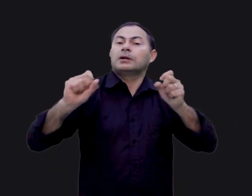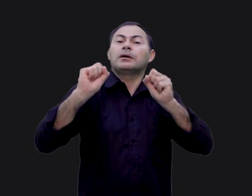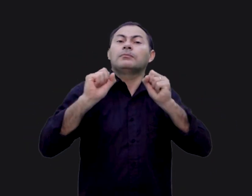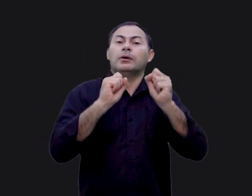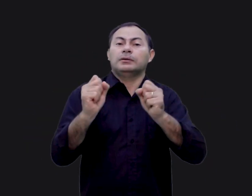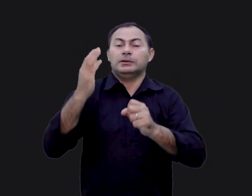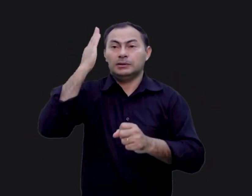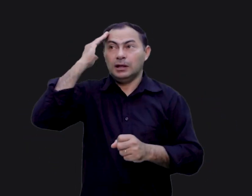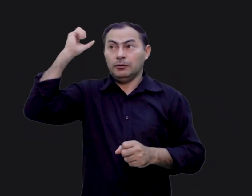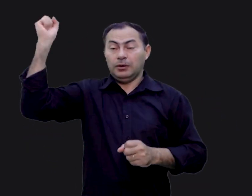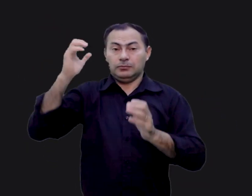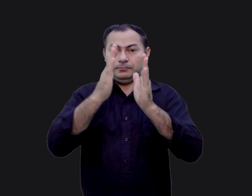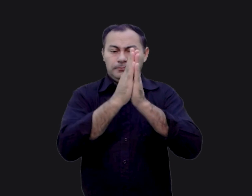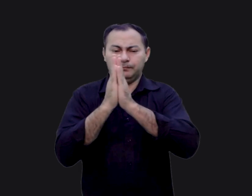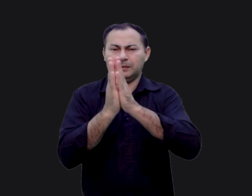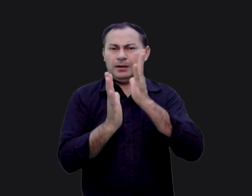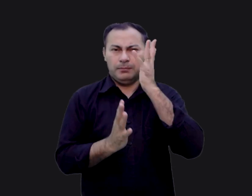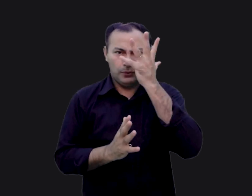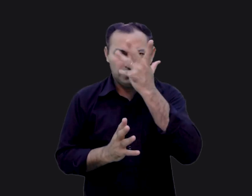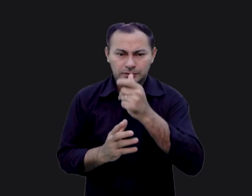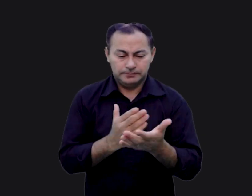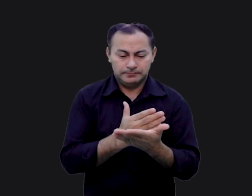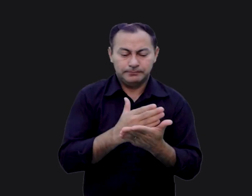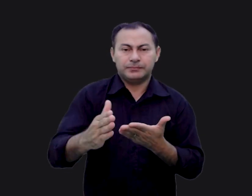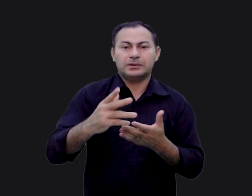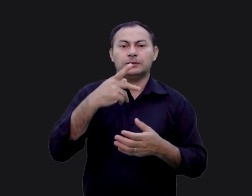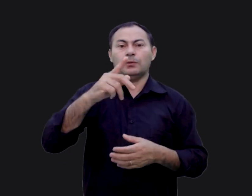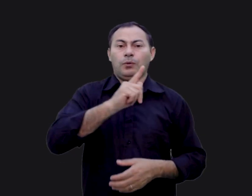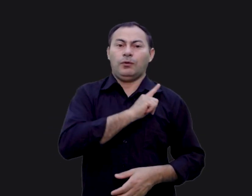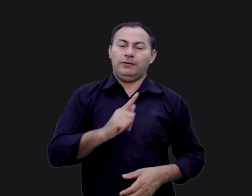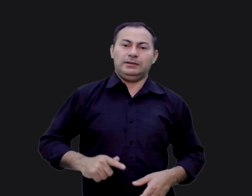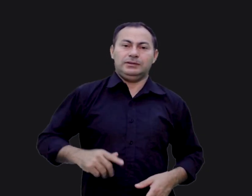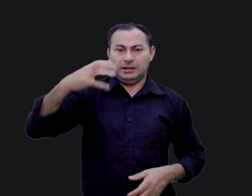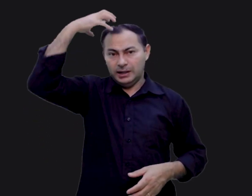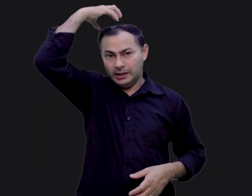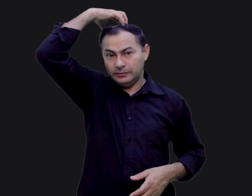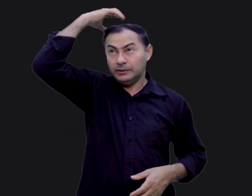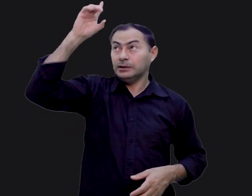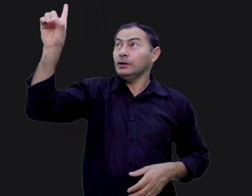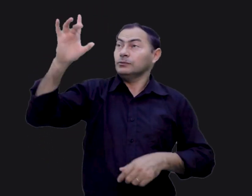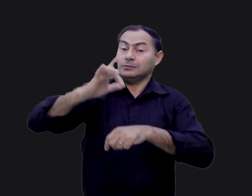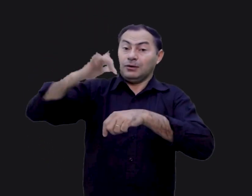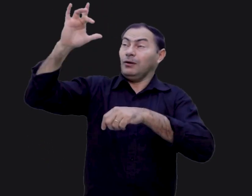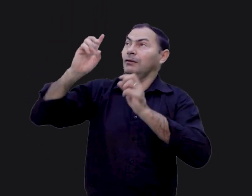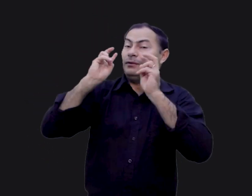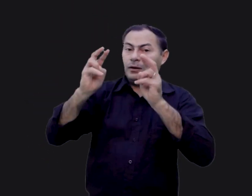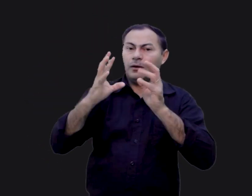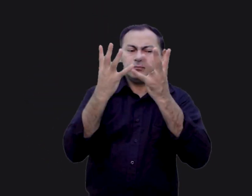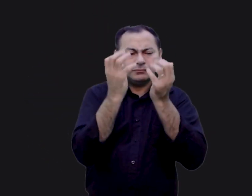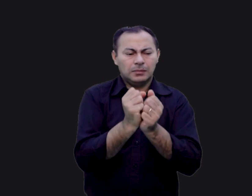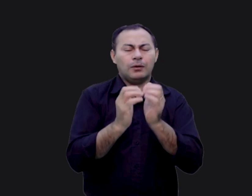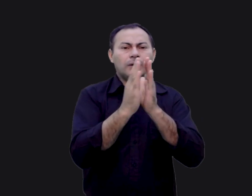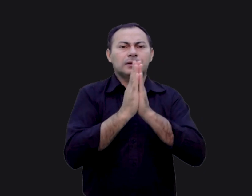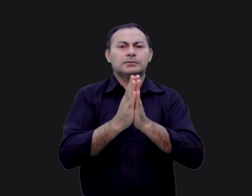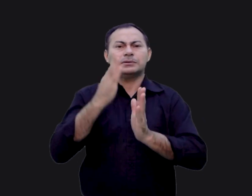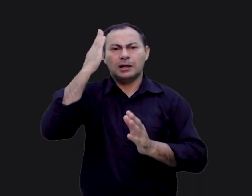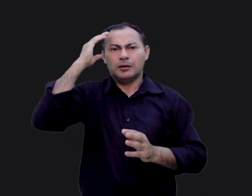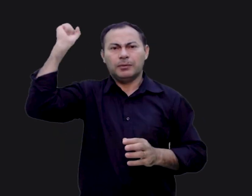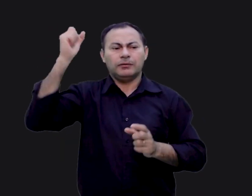povo? Salomão fez essa oração muito bonita no início do seu governo. Deus foi tocado com a oração de Salomão e